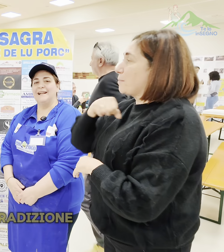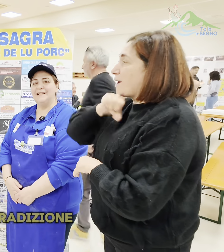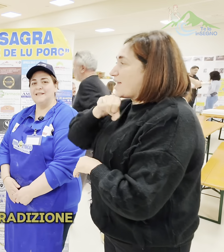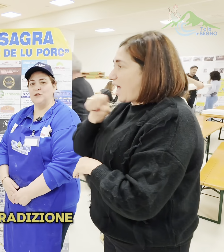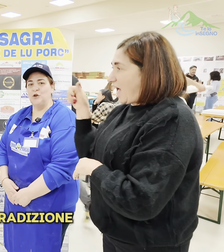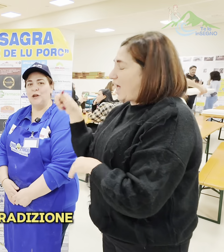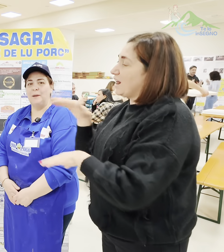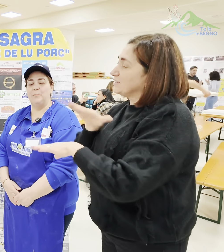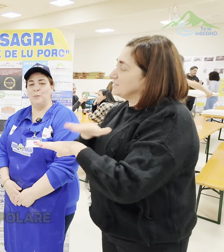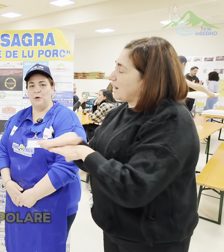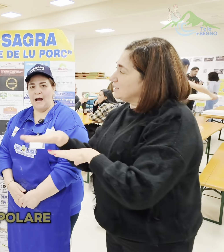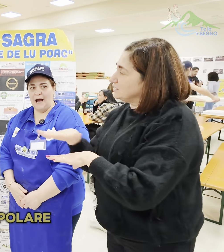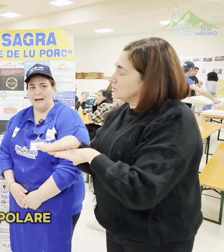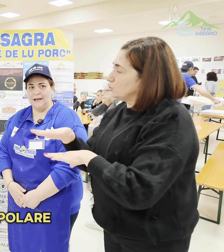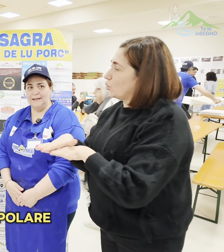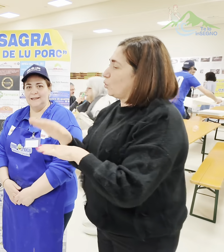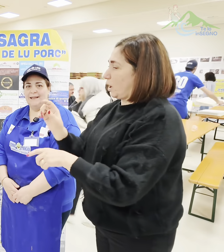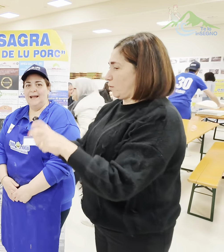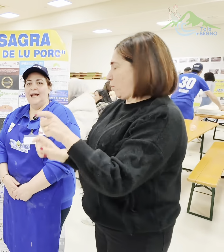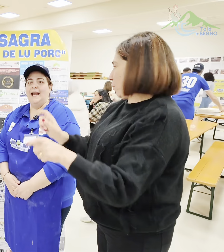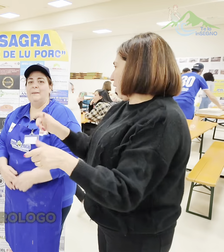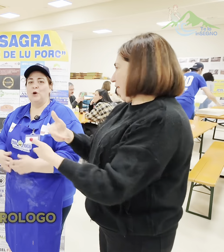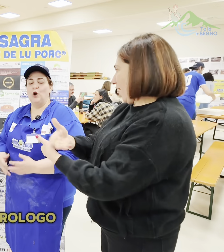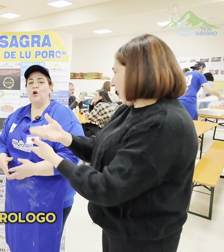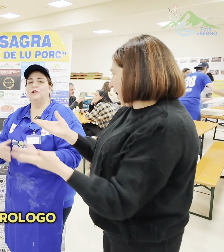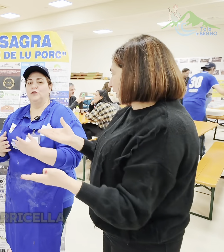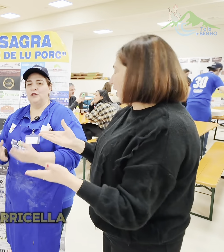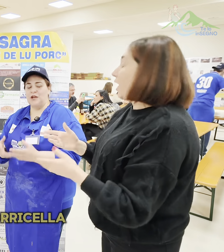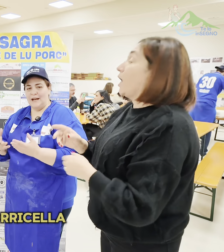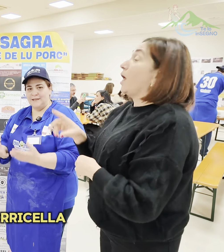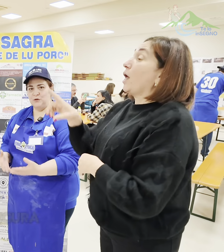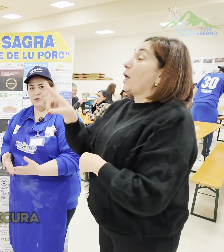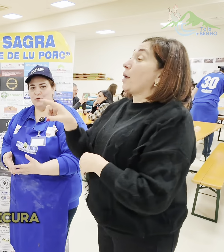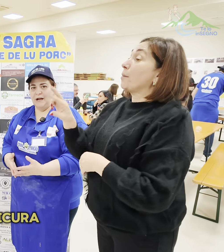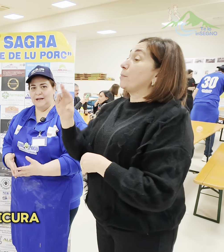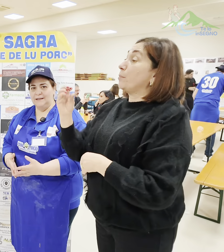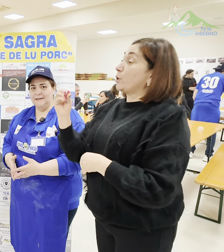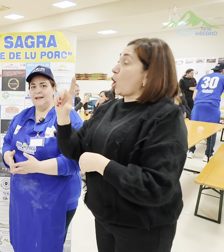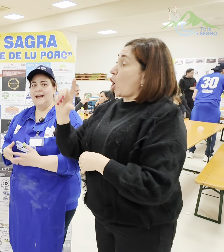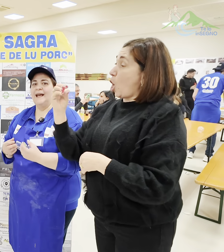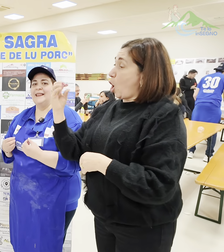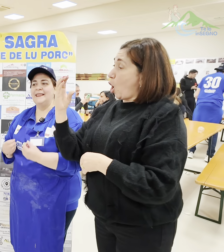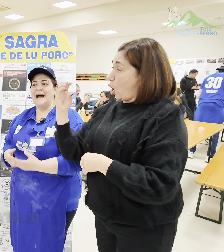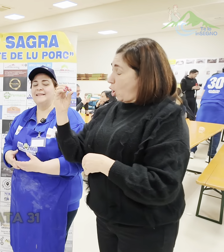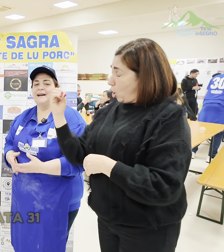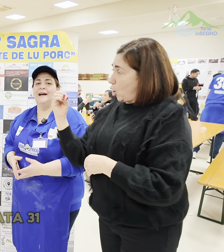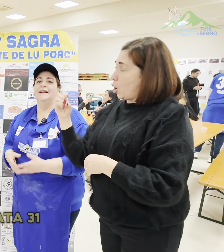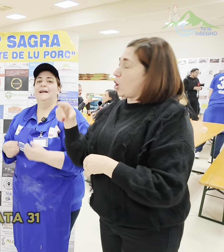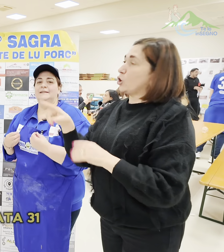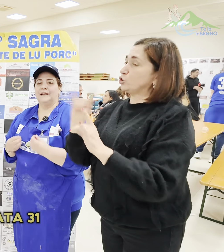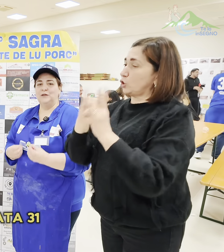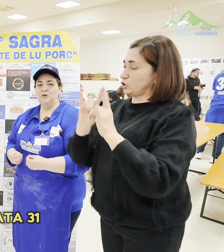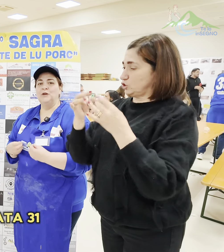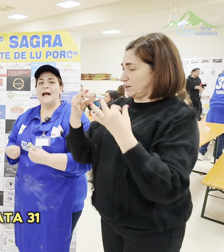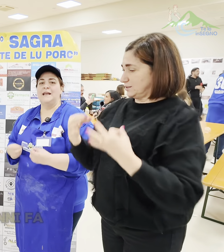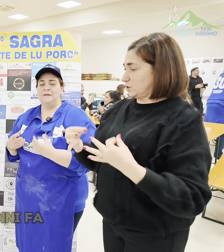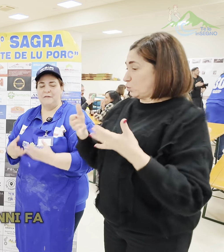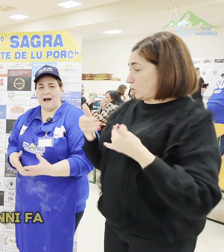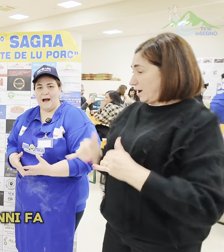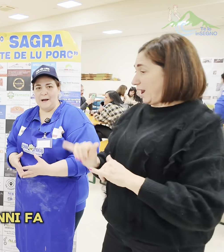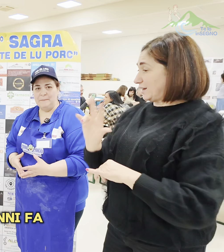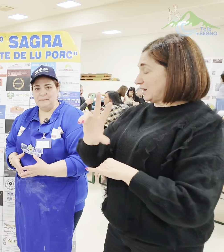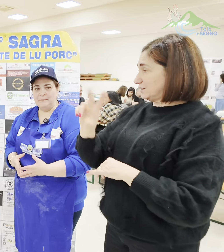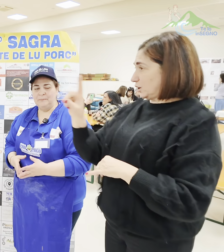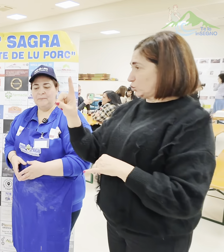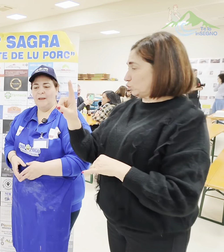una tradizione popolare. La Proloco di Torricella Sicura, nata 31 anni